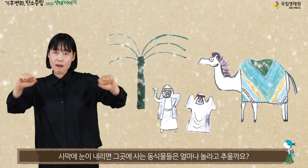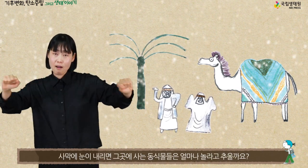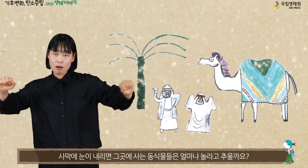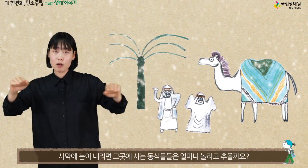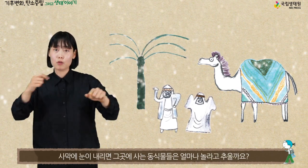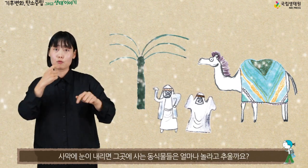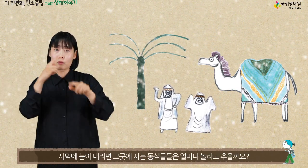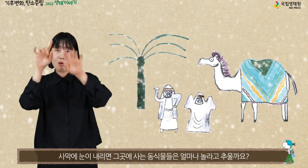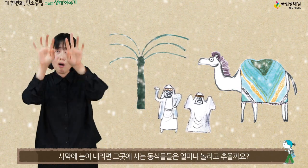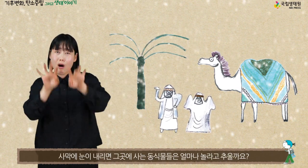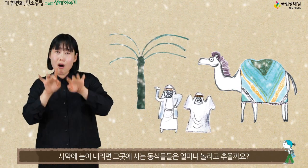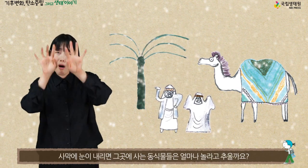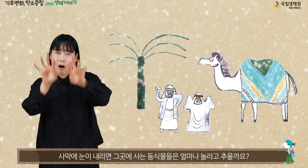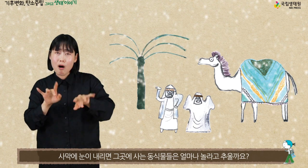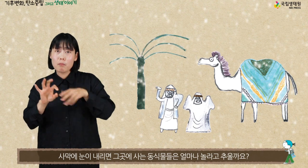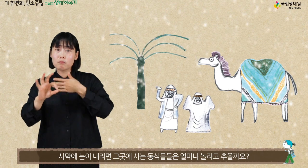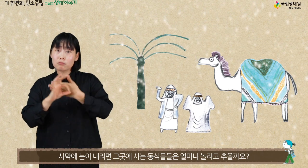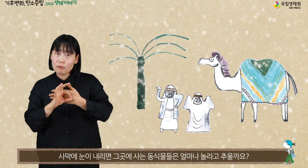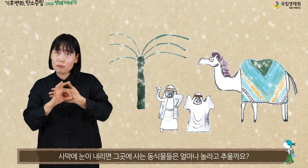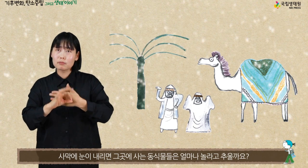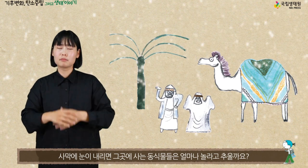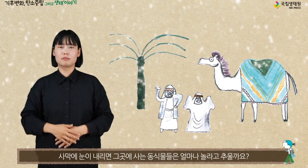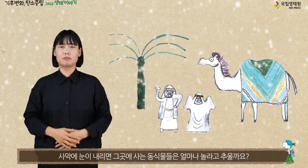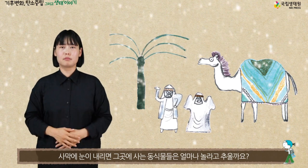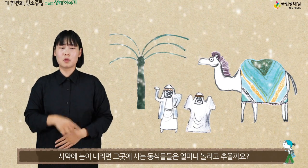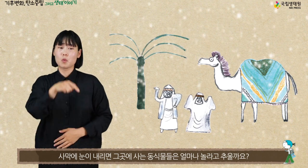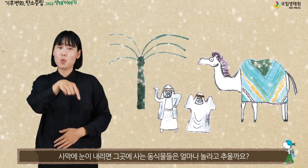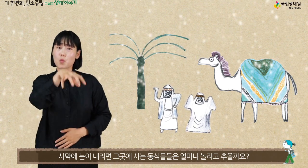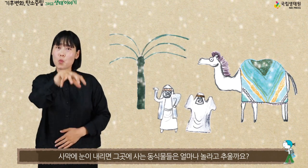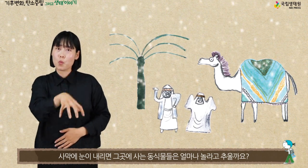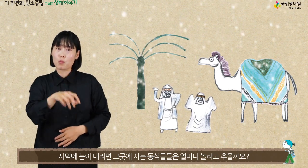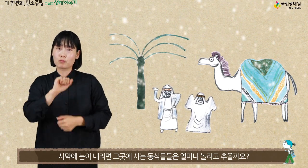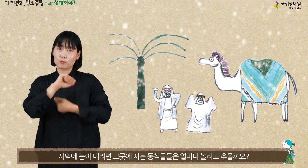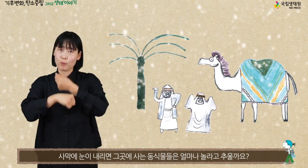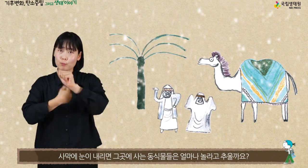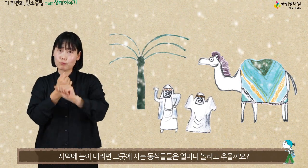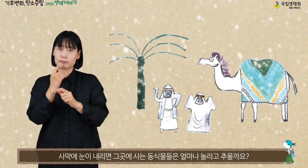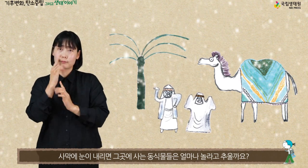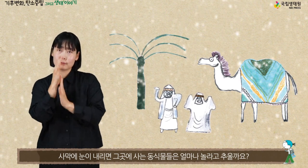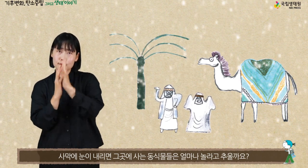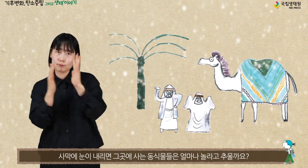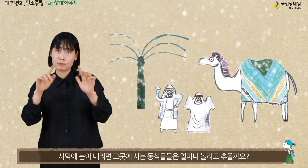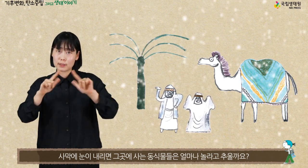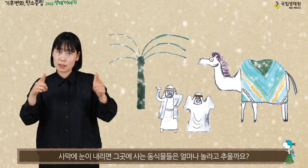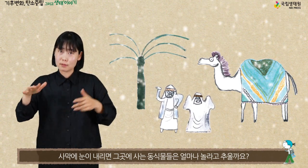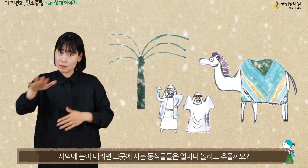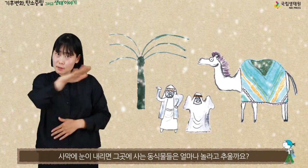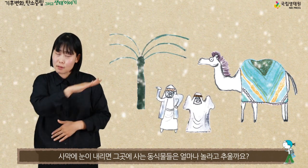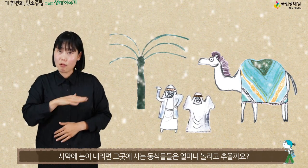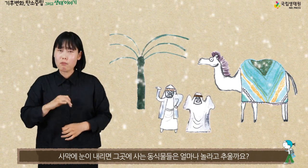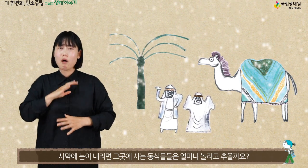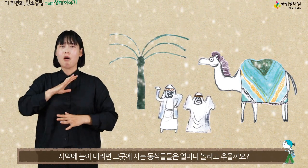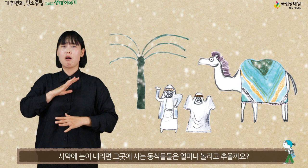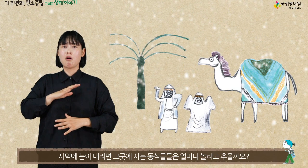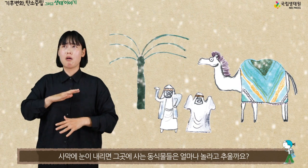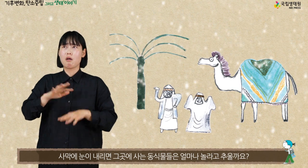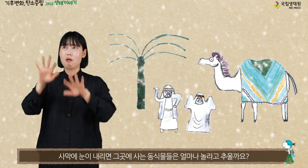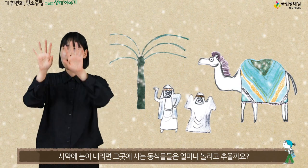사막에 눈이 내리면 그곳에 사는 동식물들은 얼마나 놀라고 추울까요?